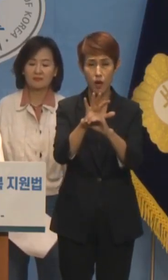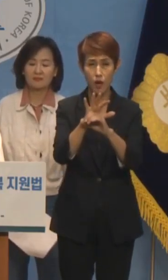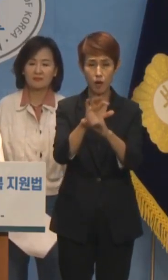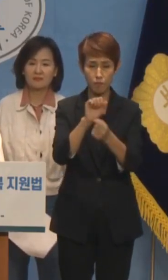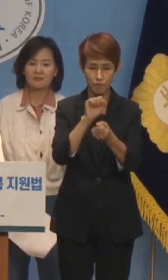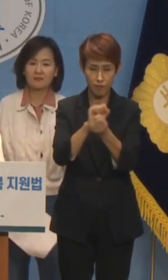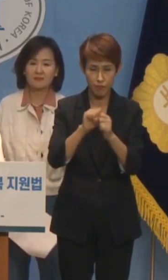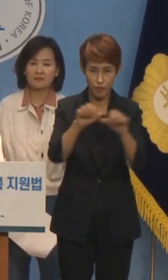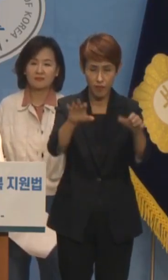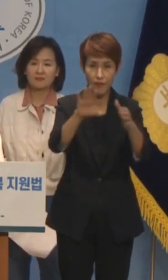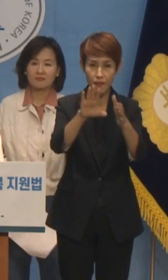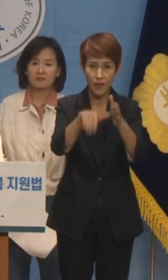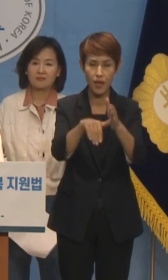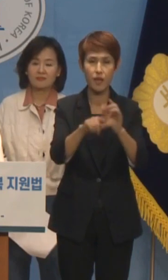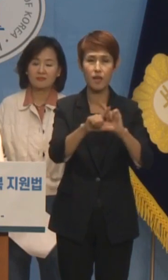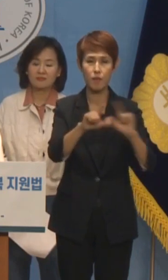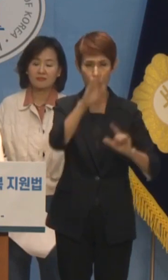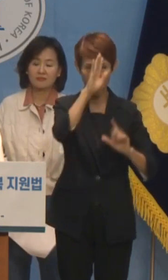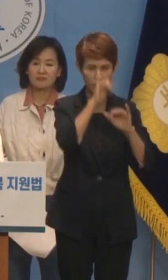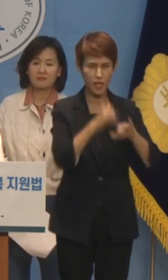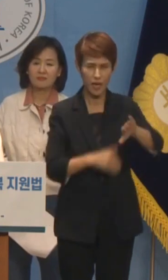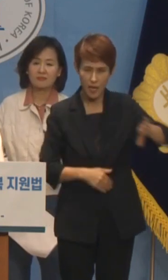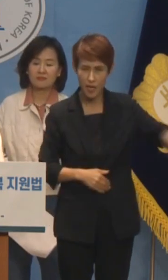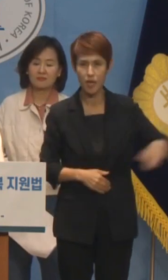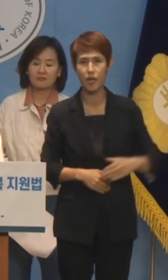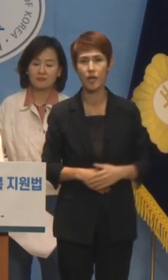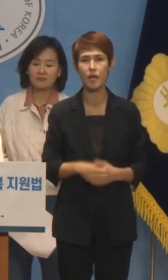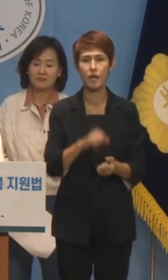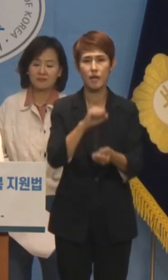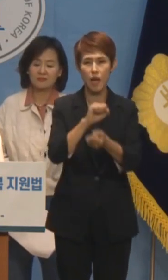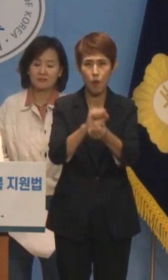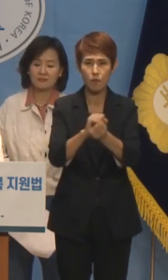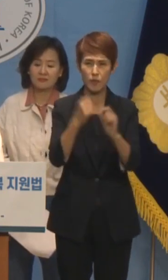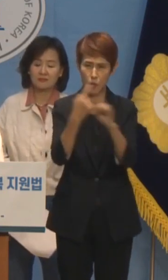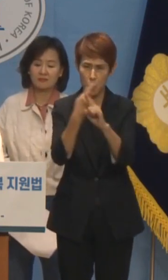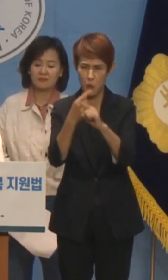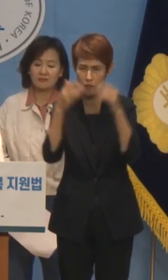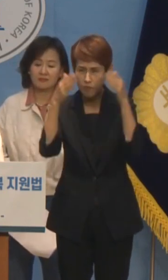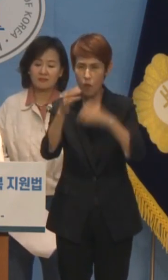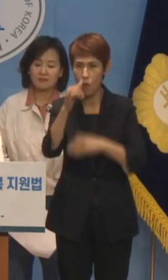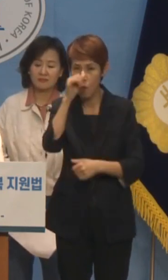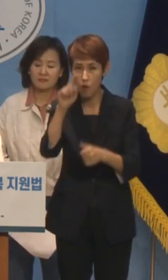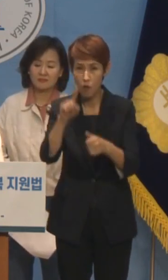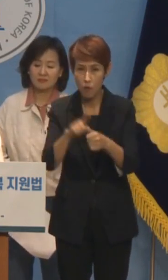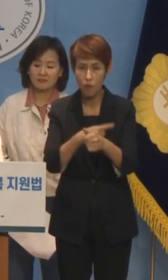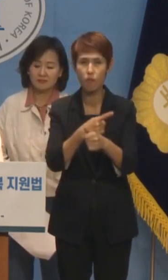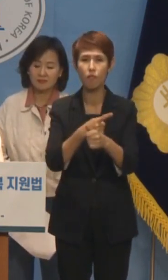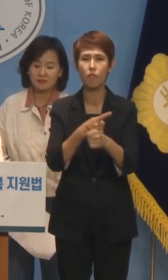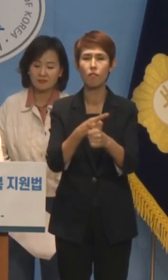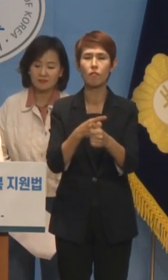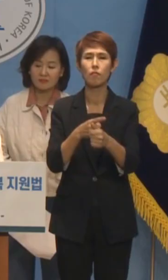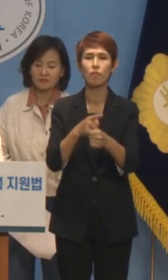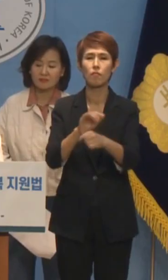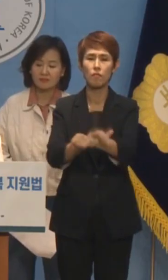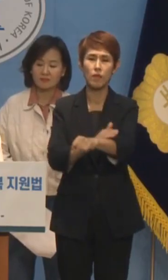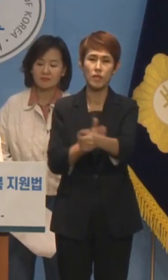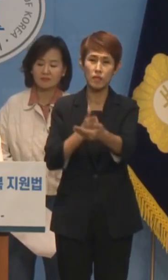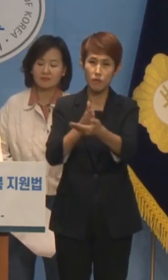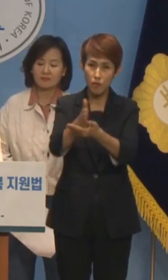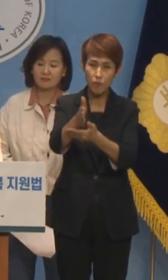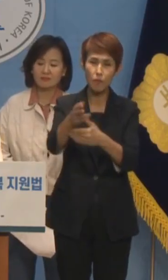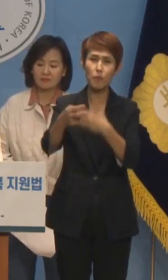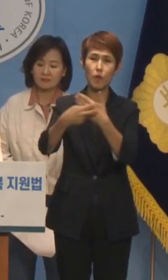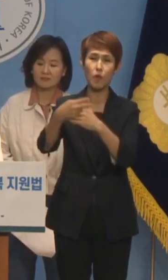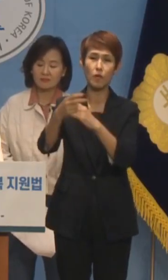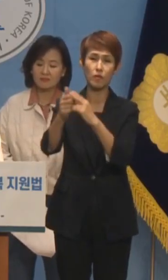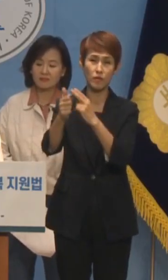시 일반 환자를 뒤로한 채 감염병 치료에 전념하느라 유능한 전문의들이 떠나는 것을 막을 수